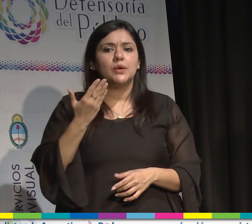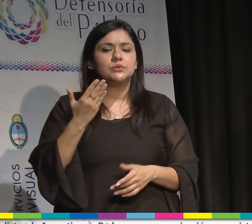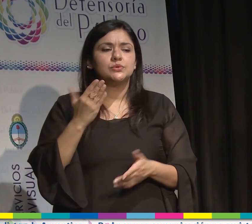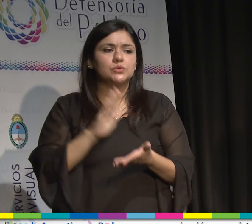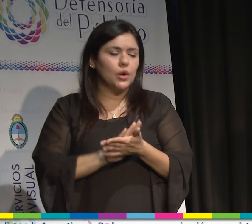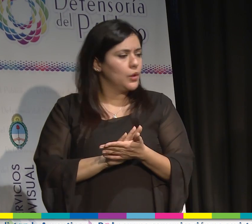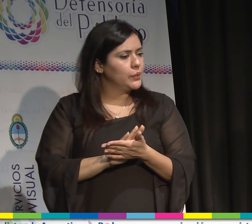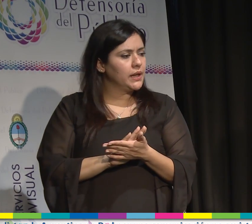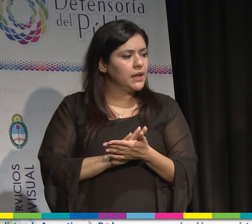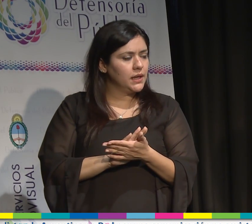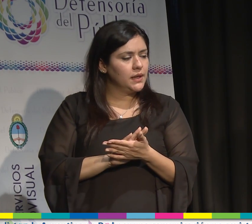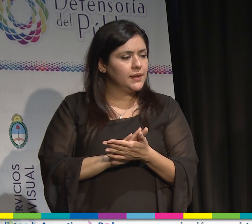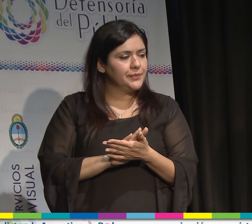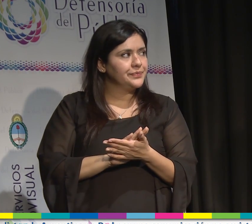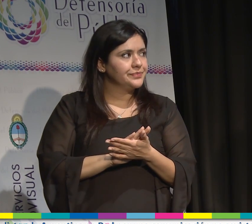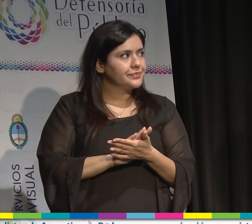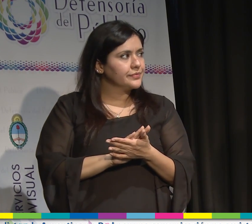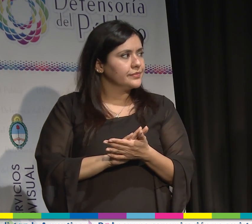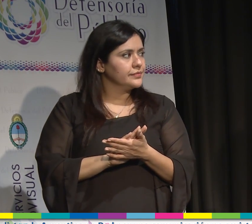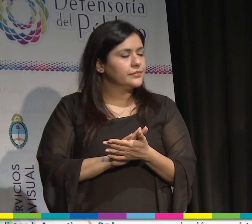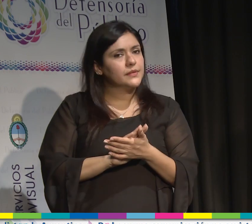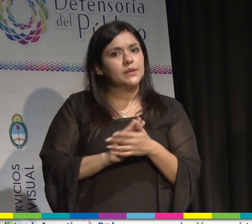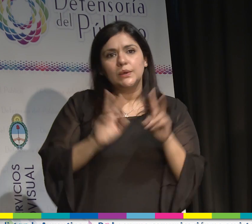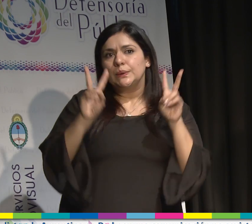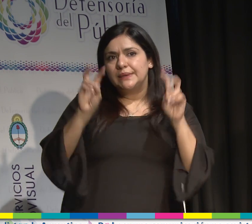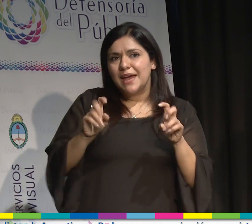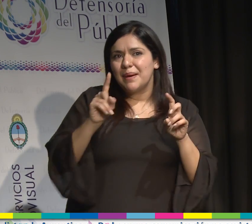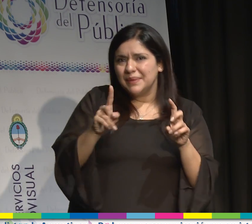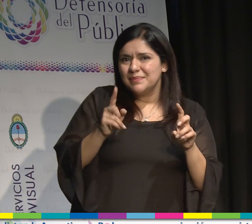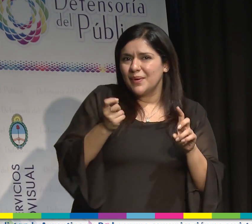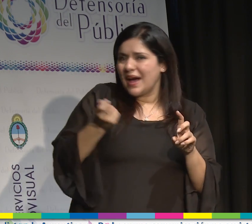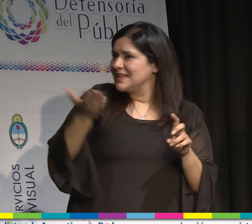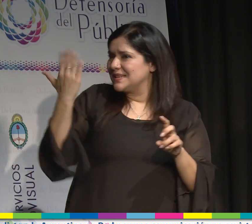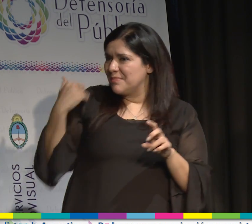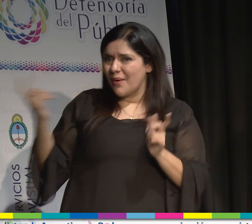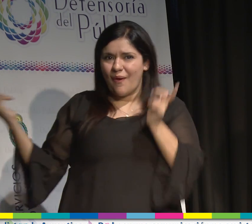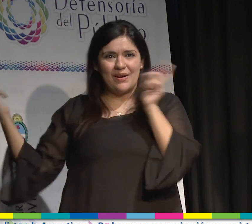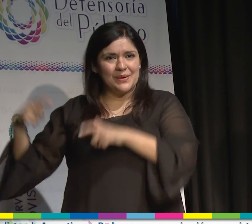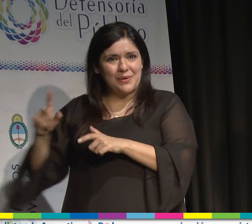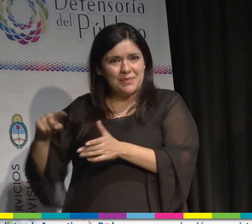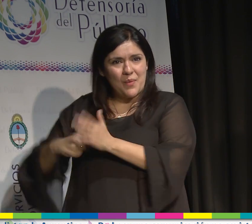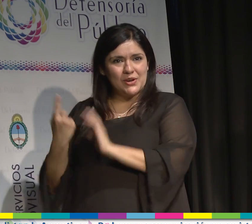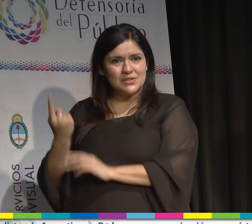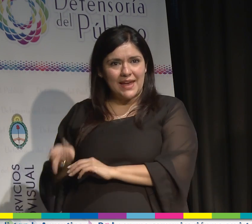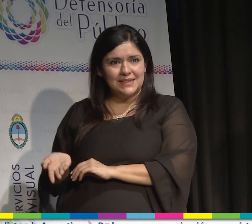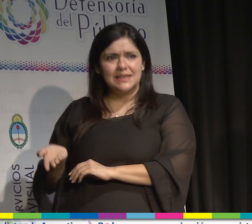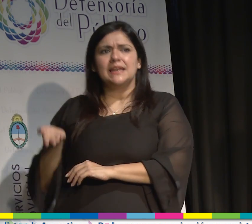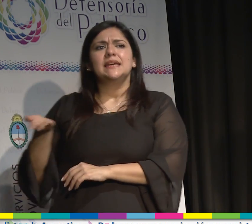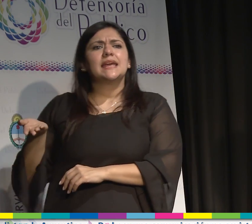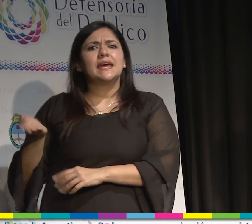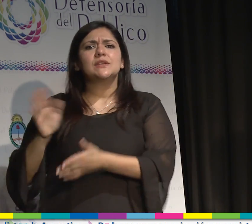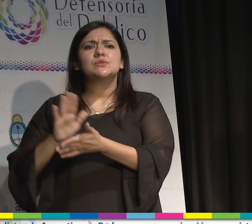atravesó todo nuestro encuentro como les decía hace poquito acá en buenos aires que es la creciente